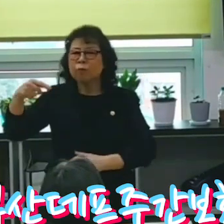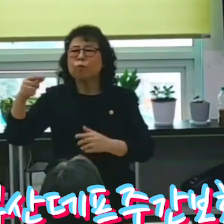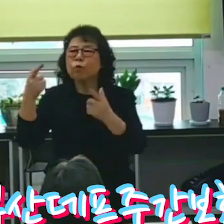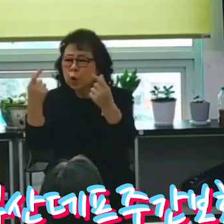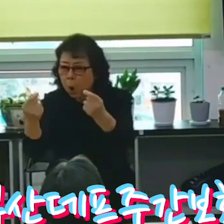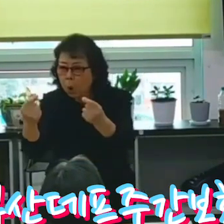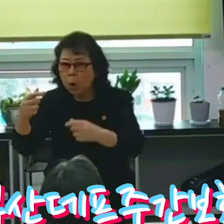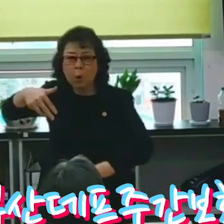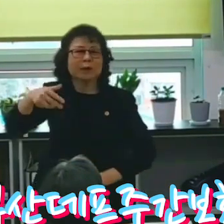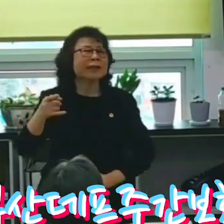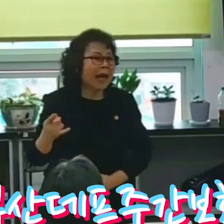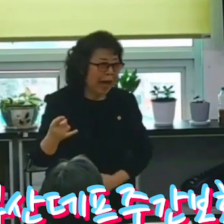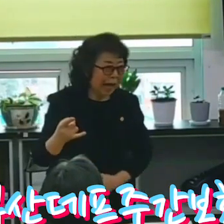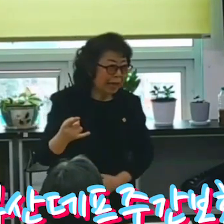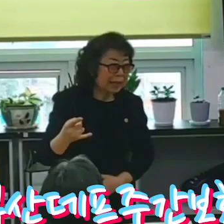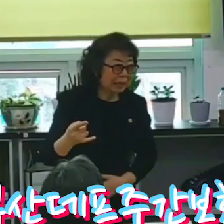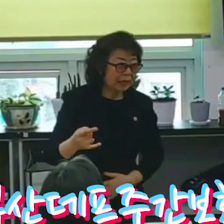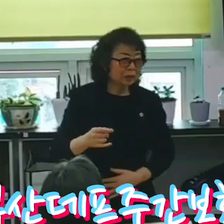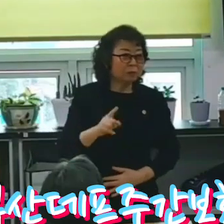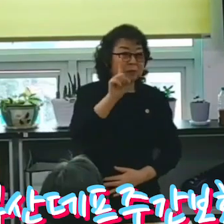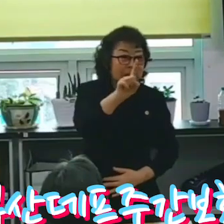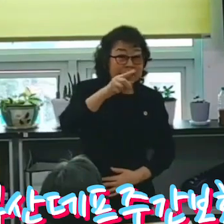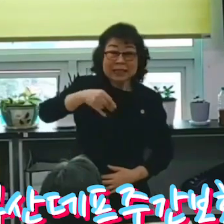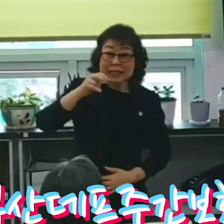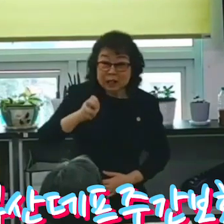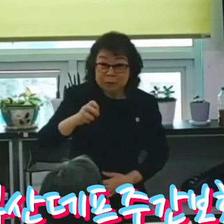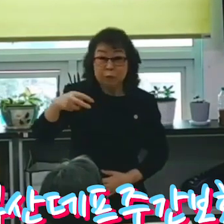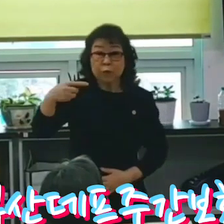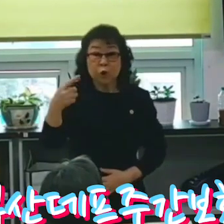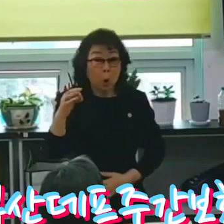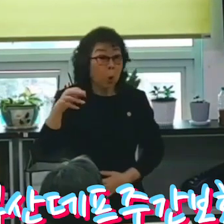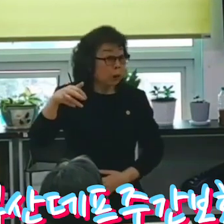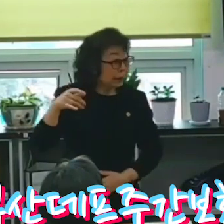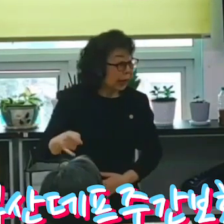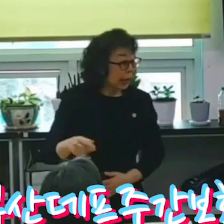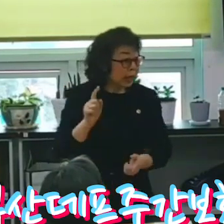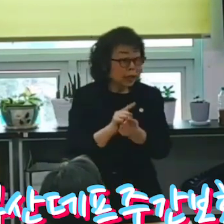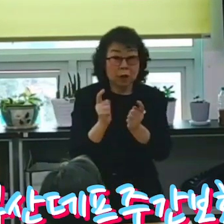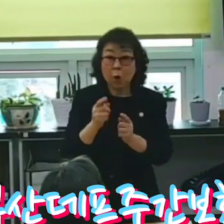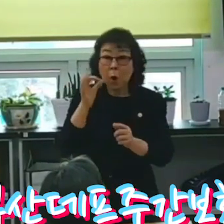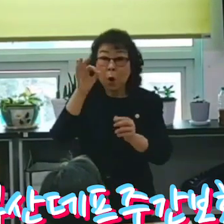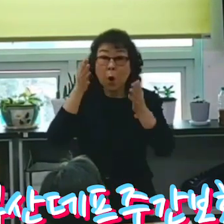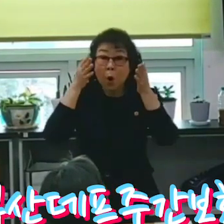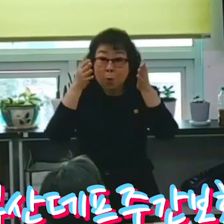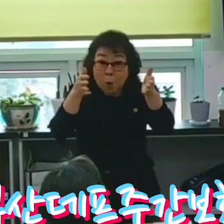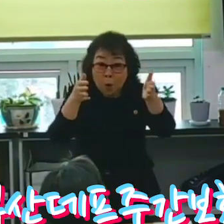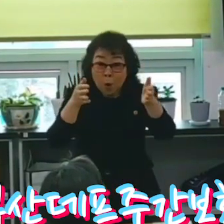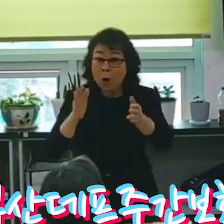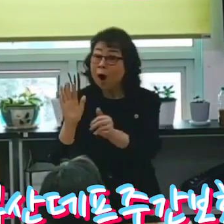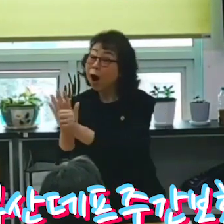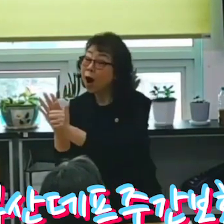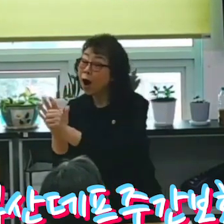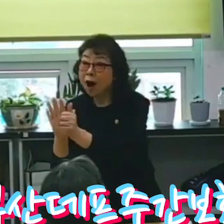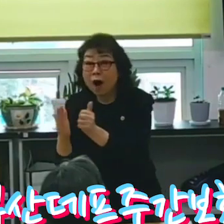예, 일심동체는 서로 한 곳을 바라보고 아껴주고